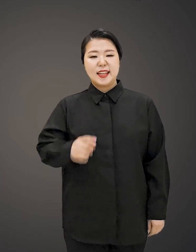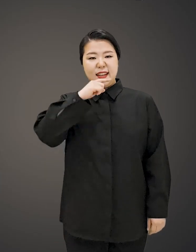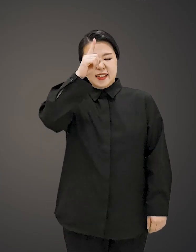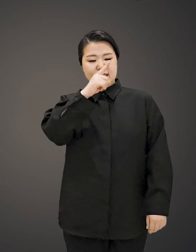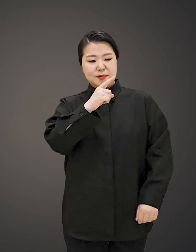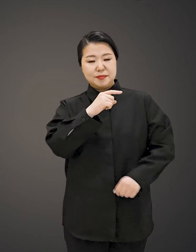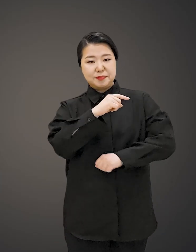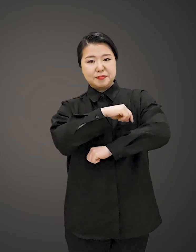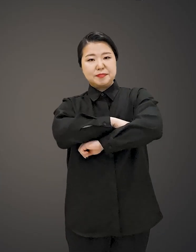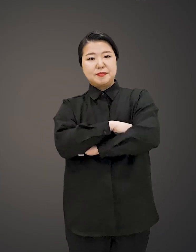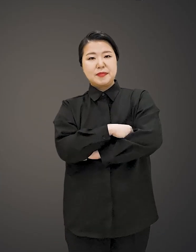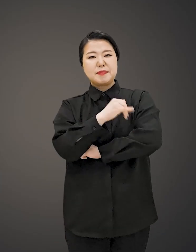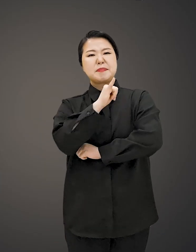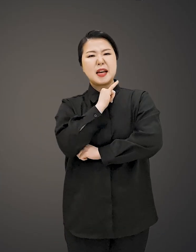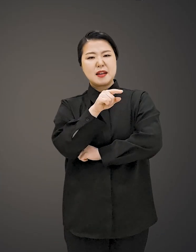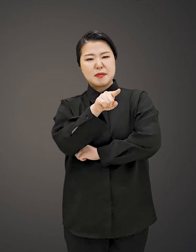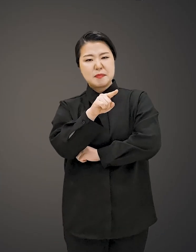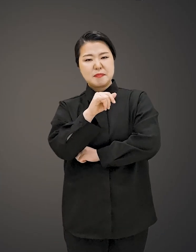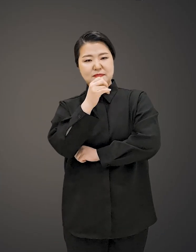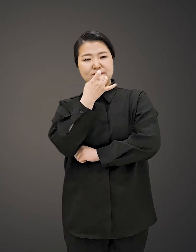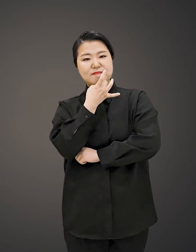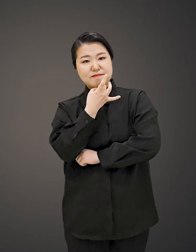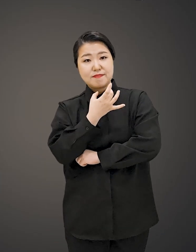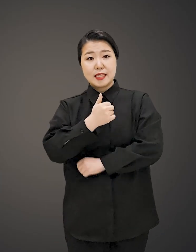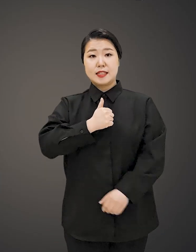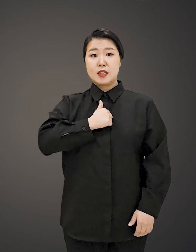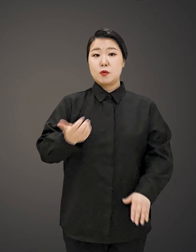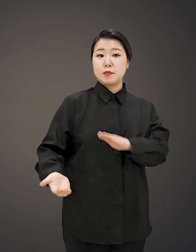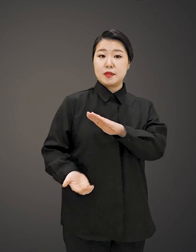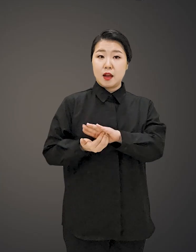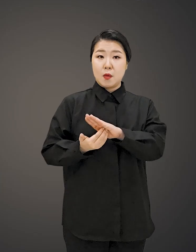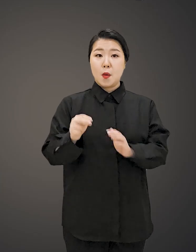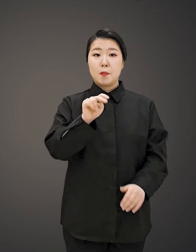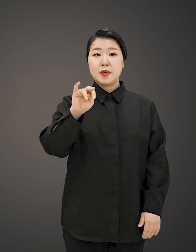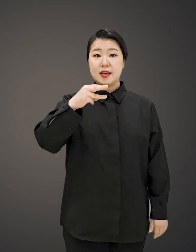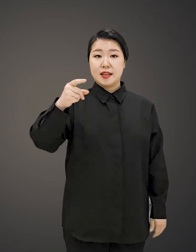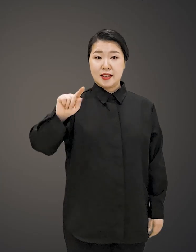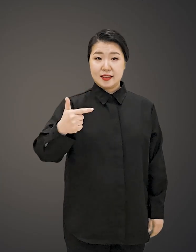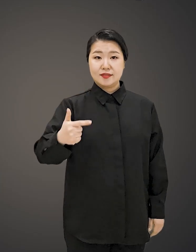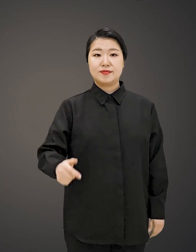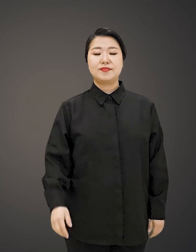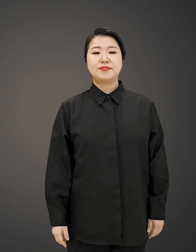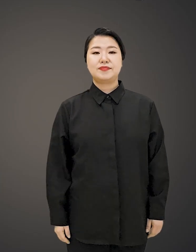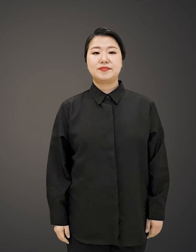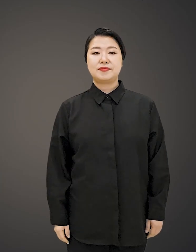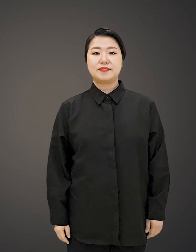흥, 잘난 척하더니 쌤통이다. 자존심 넘버원 미란이.